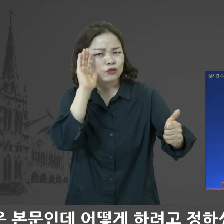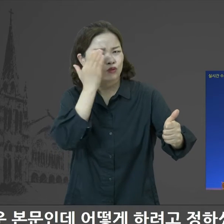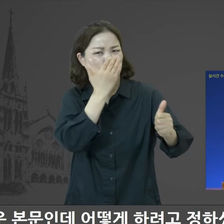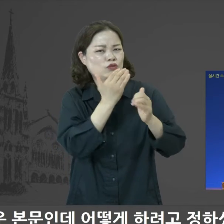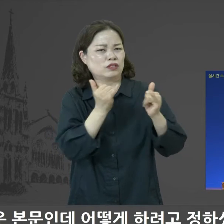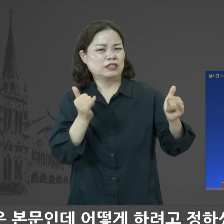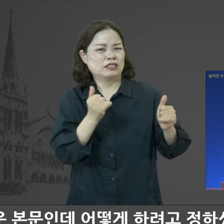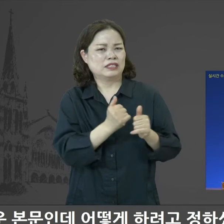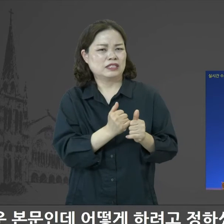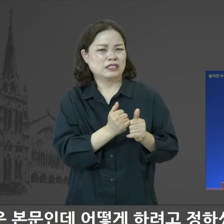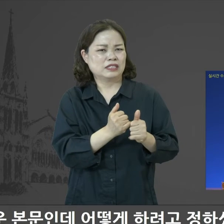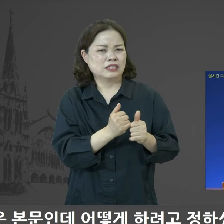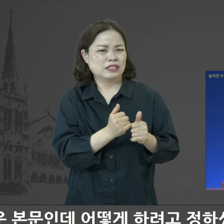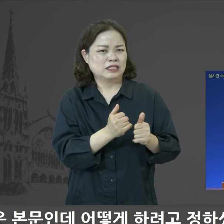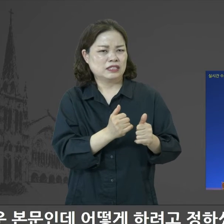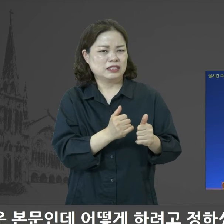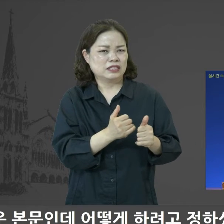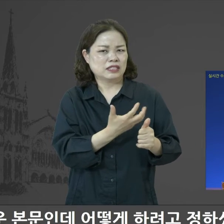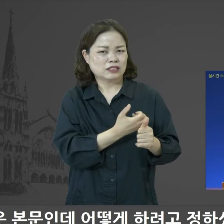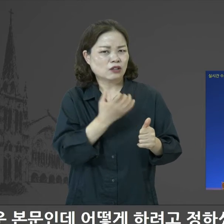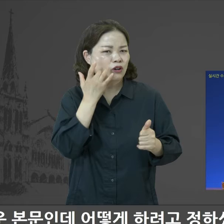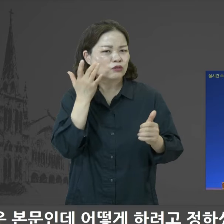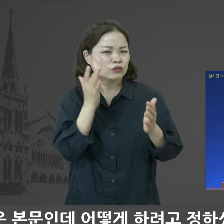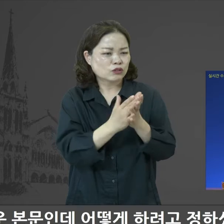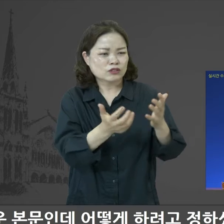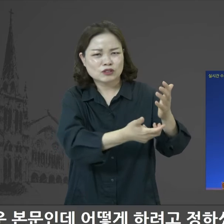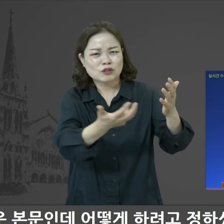유대인들이 젖과 꿀이 흐르도록 만들어 놨답니다.